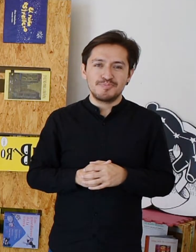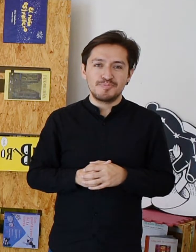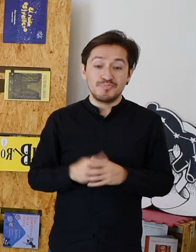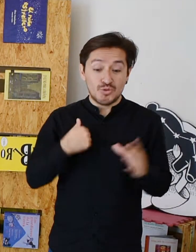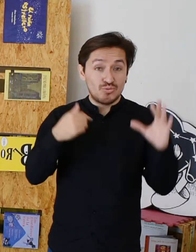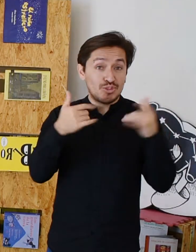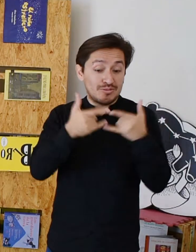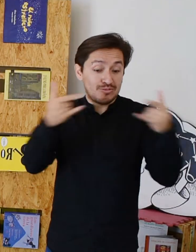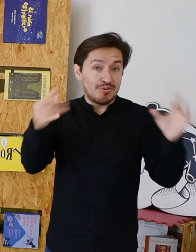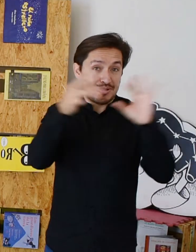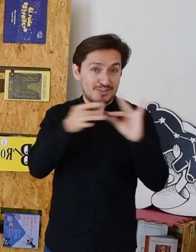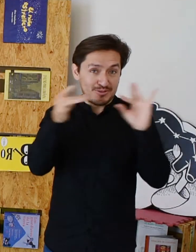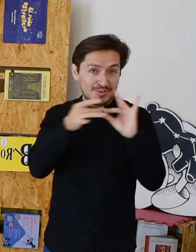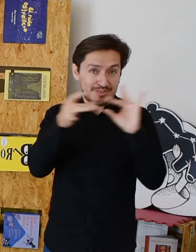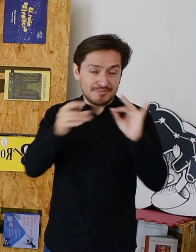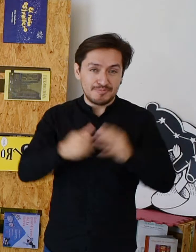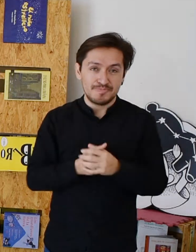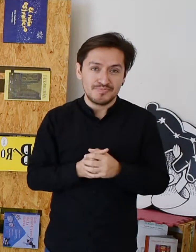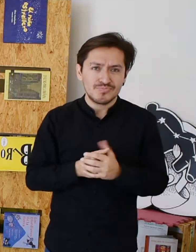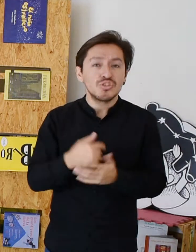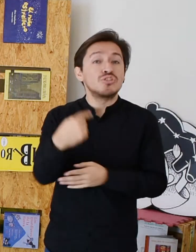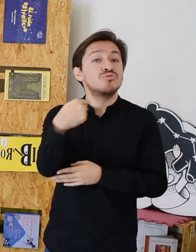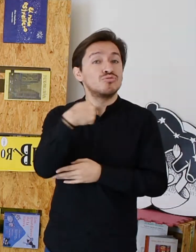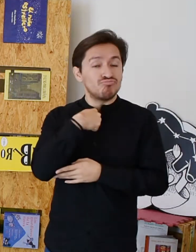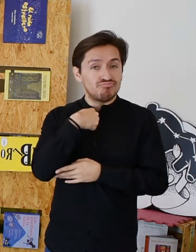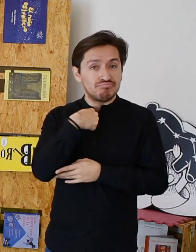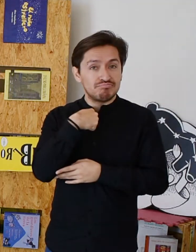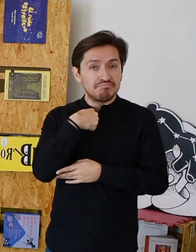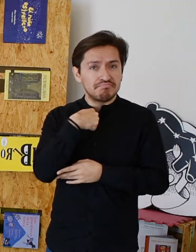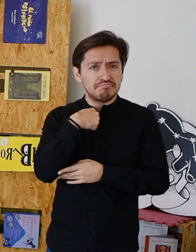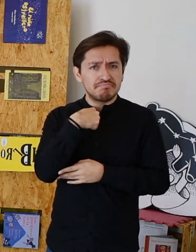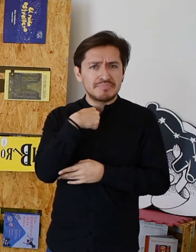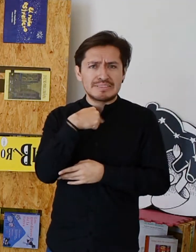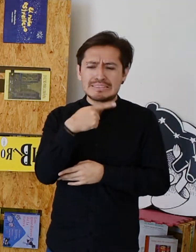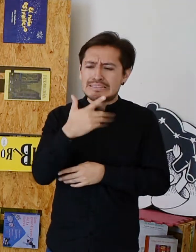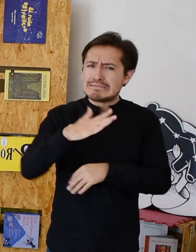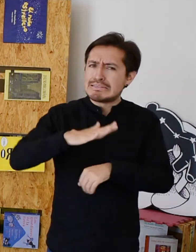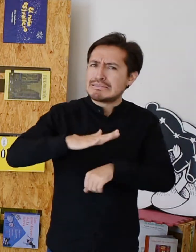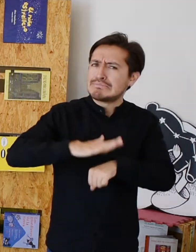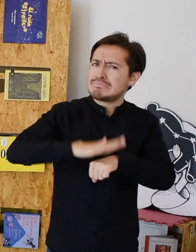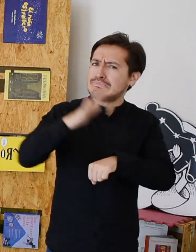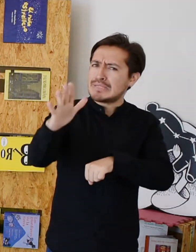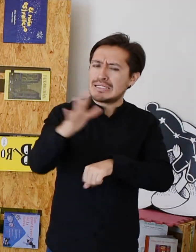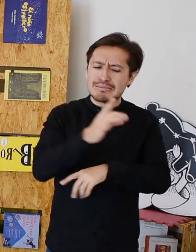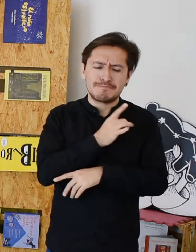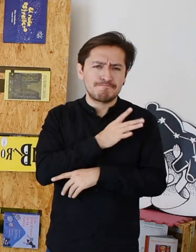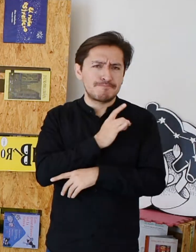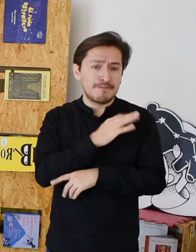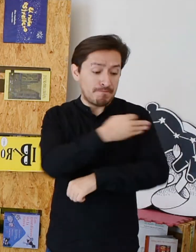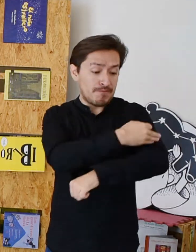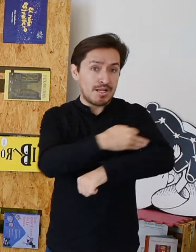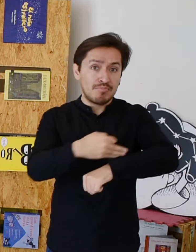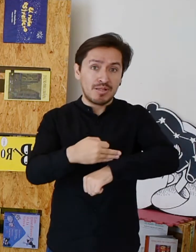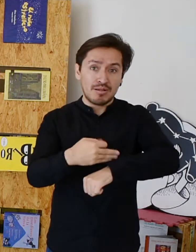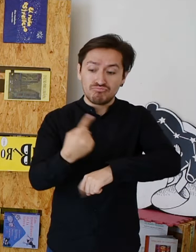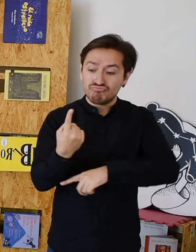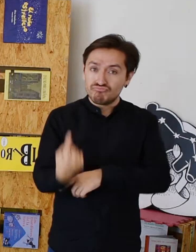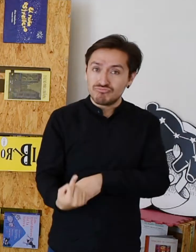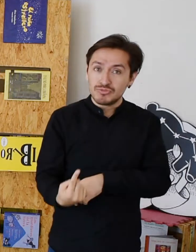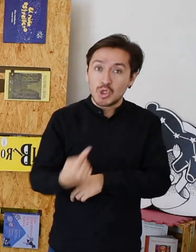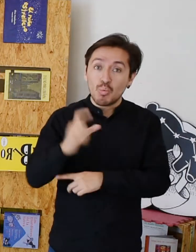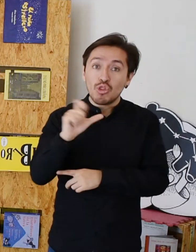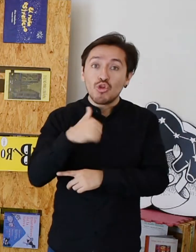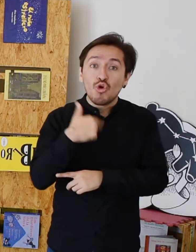Les voy a contar una historia. Yo era el más miedoso de mi familia. Así, cuando tenía